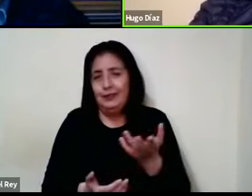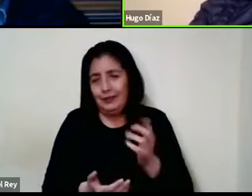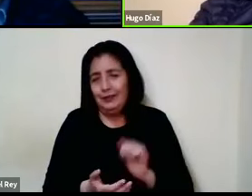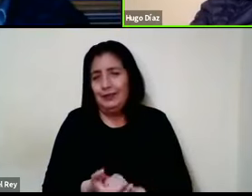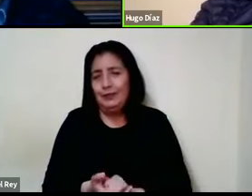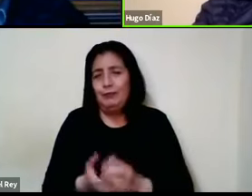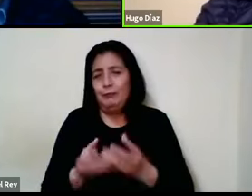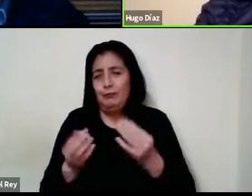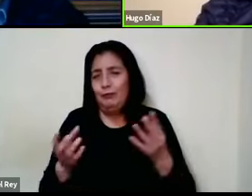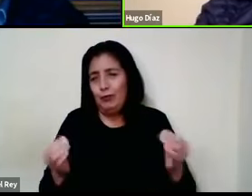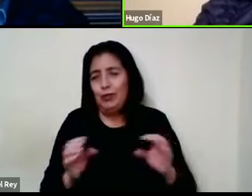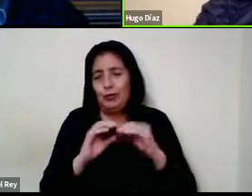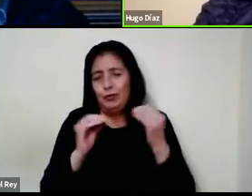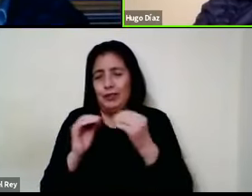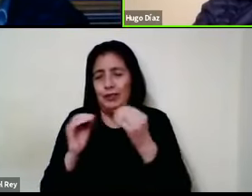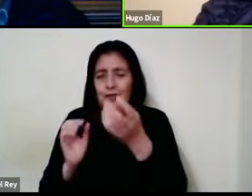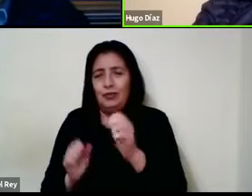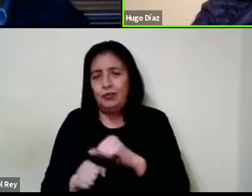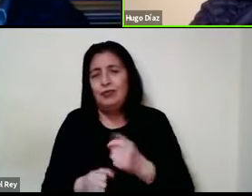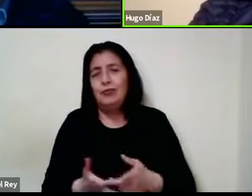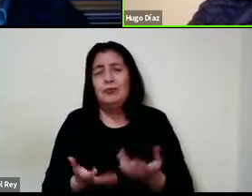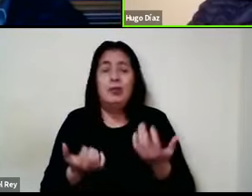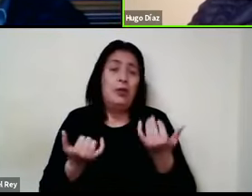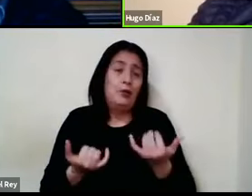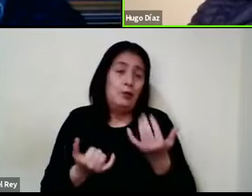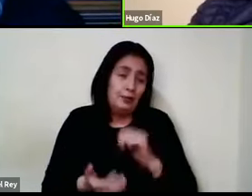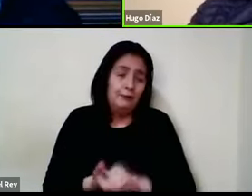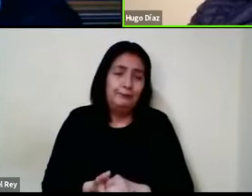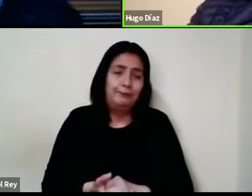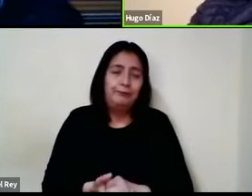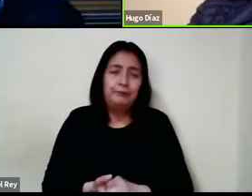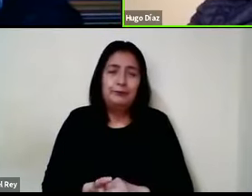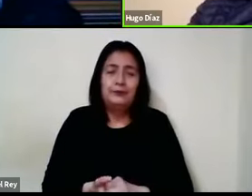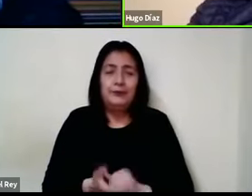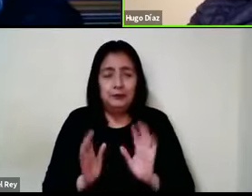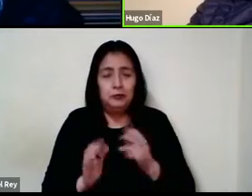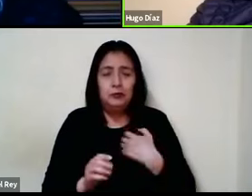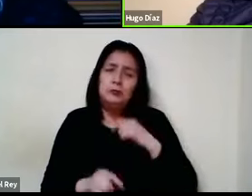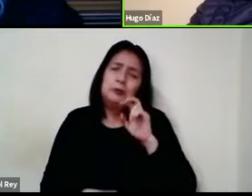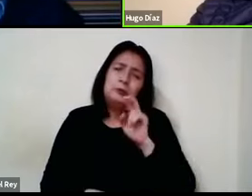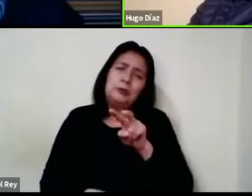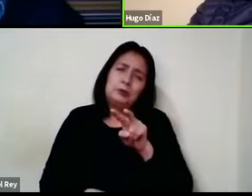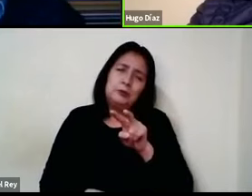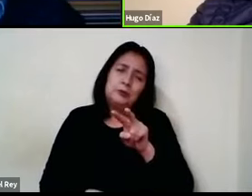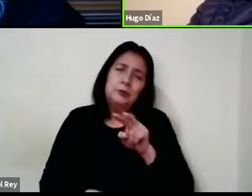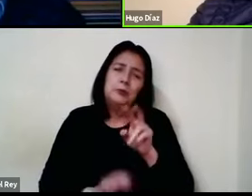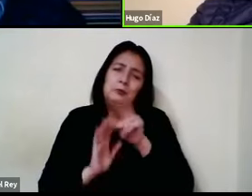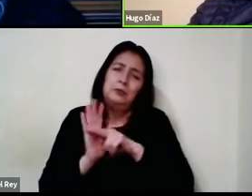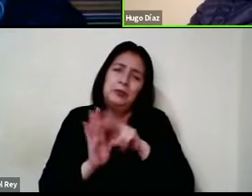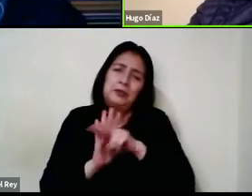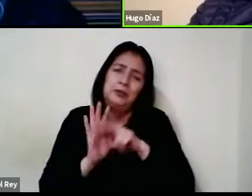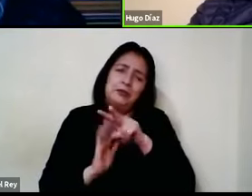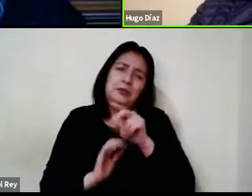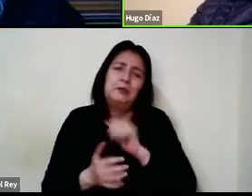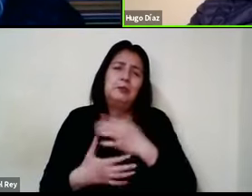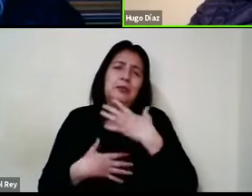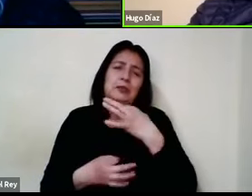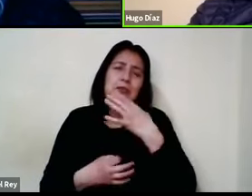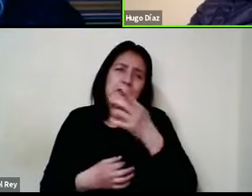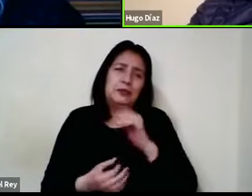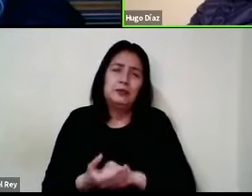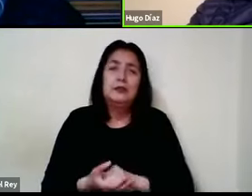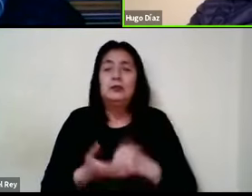de muchas instituciones. Por lo pronto, estuve viendo un video muy interesante